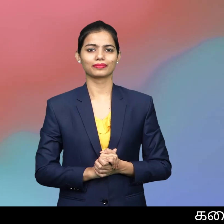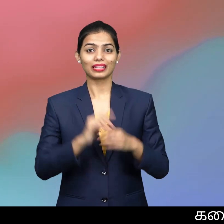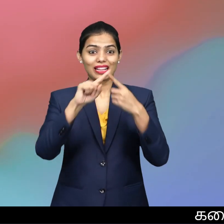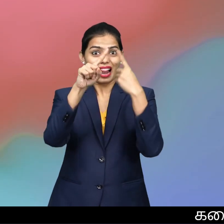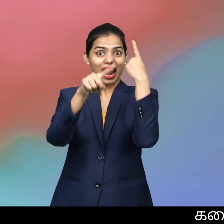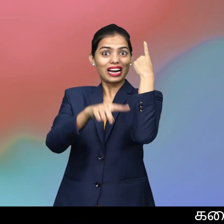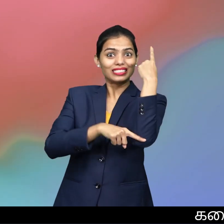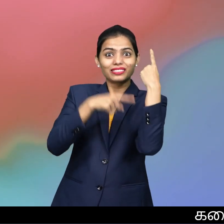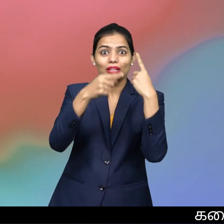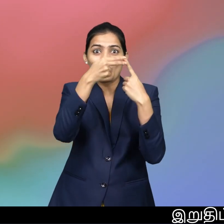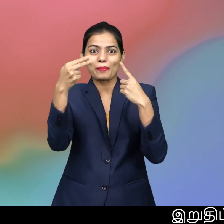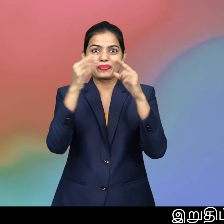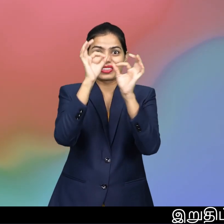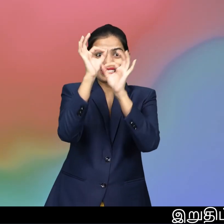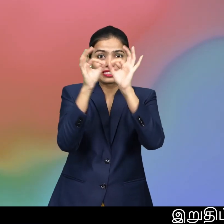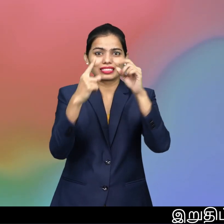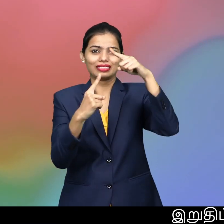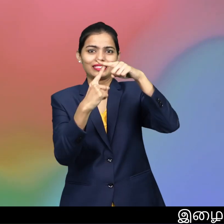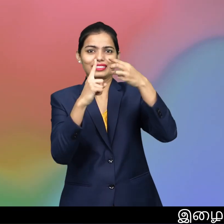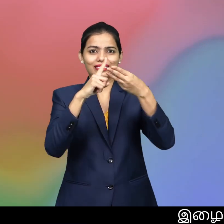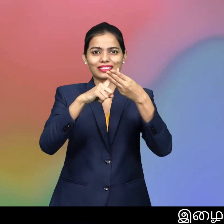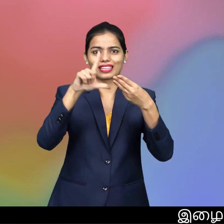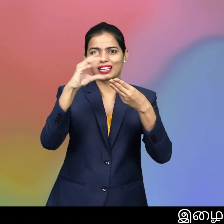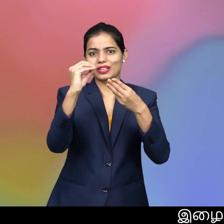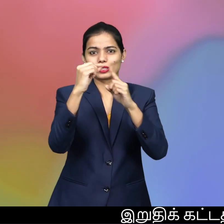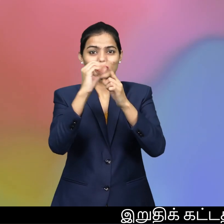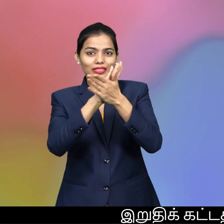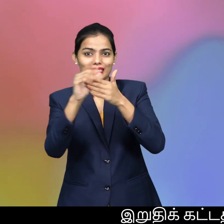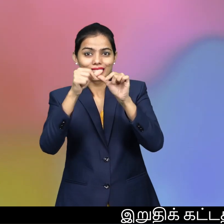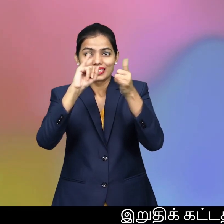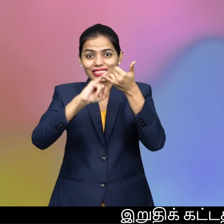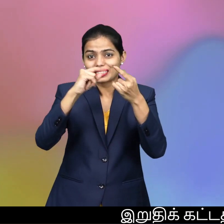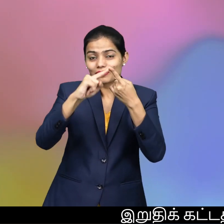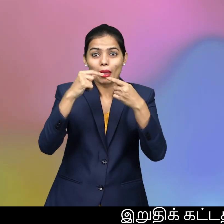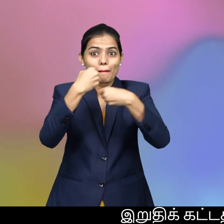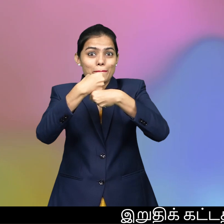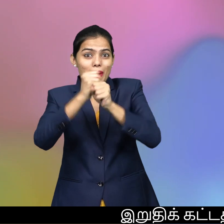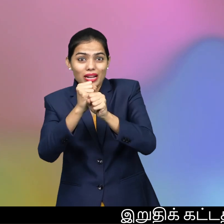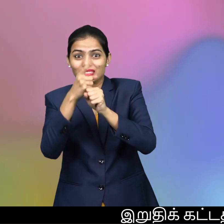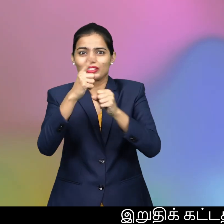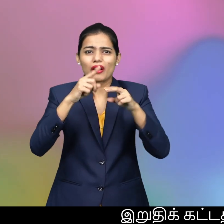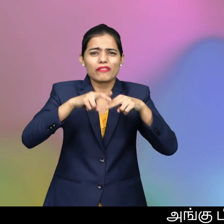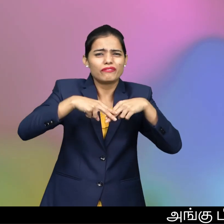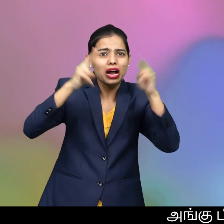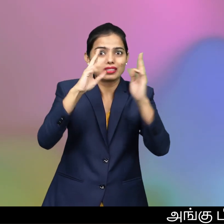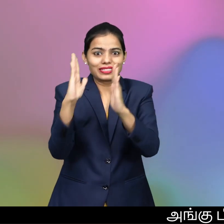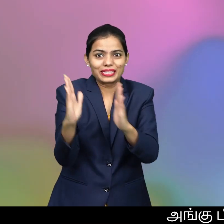கடைசியாக இறுதி பருவத்தில் இழையுறு பிரிவு இறுதி கட்டத்தை குறிக்கிறது. அங்கு